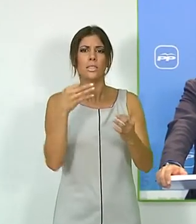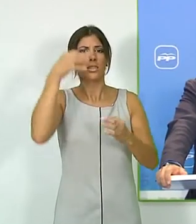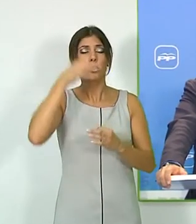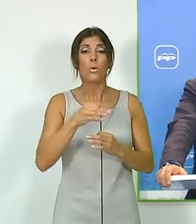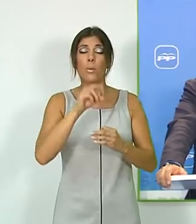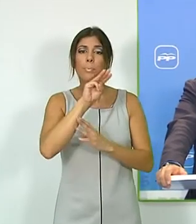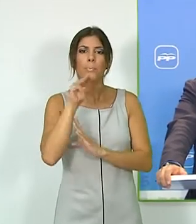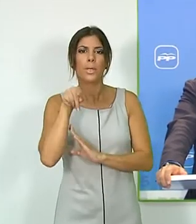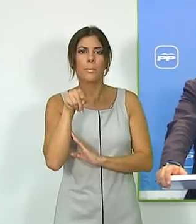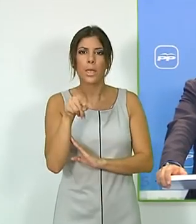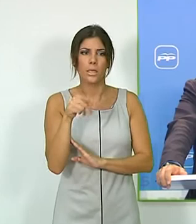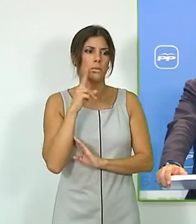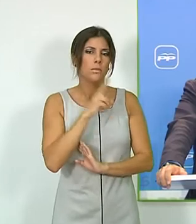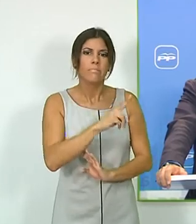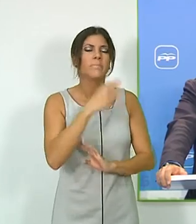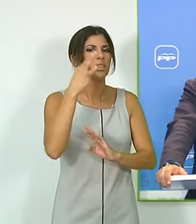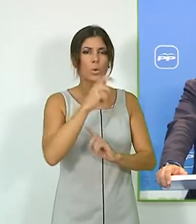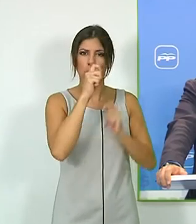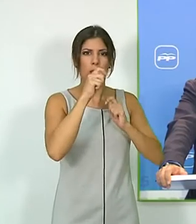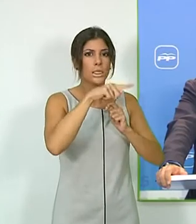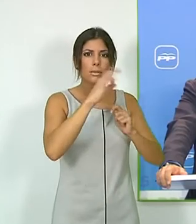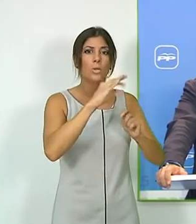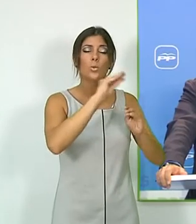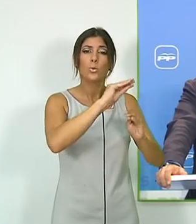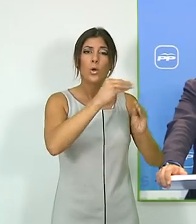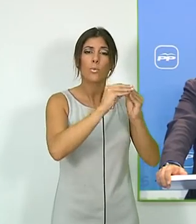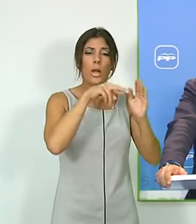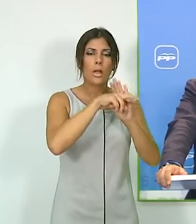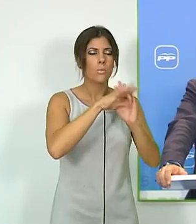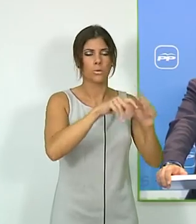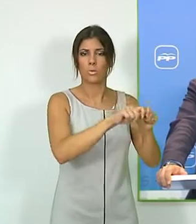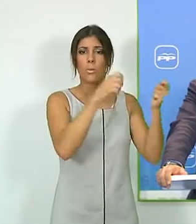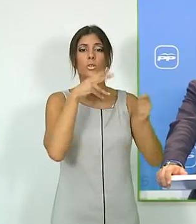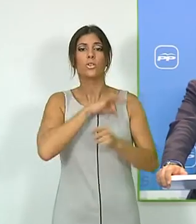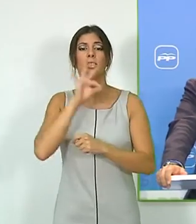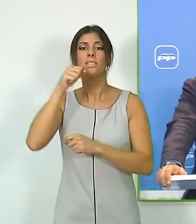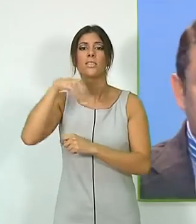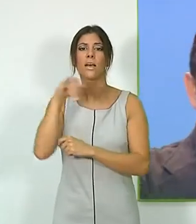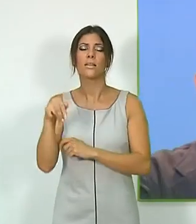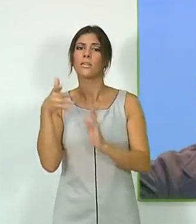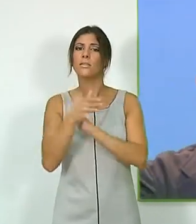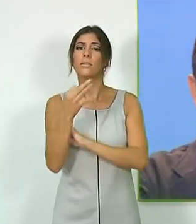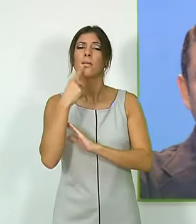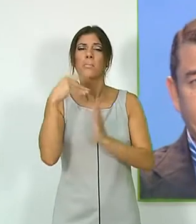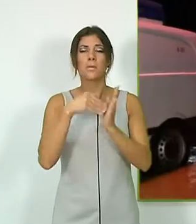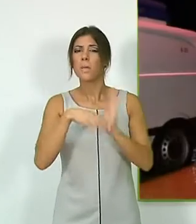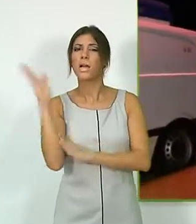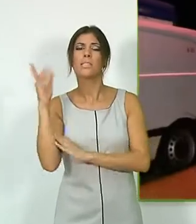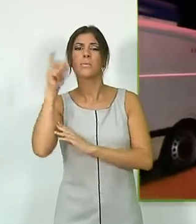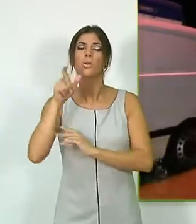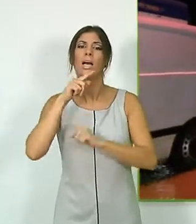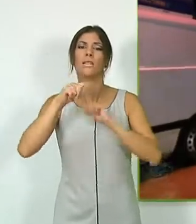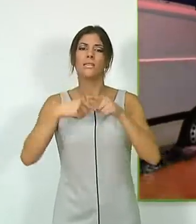hablar de la que es, según los populares, la descomposición del régimen socialista en Andalucía. Sanz ha recordado que miles de familias andaluzas,